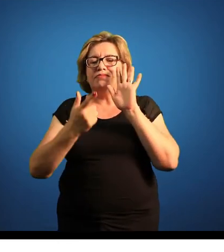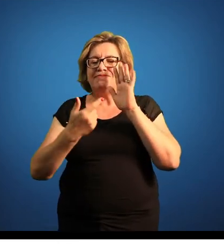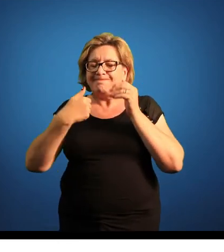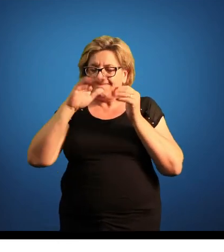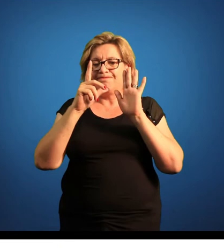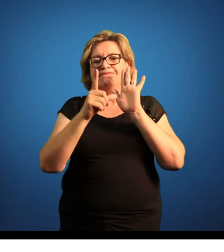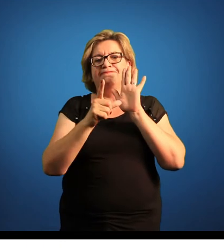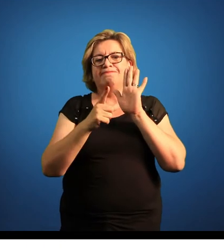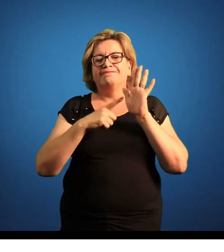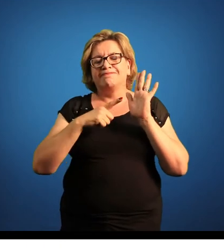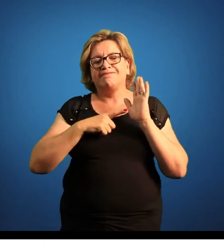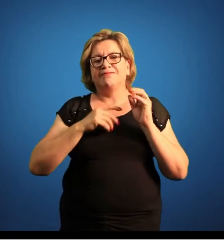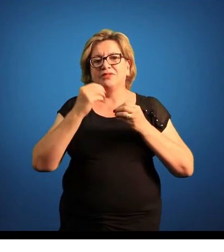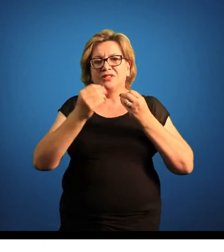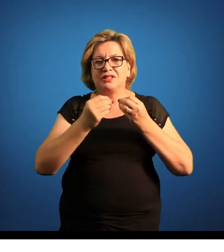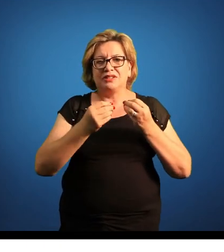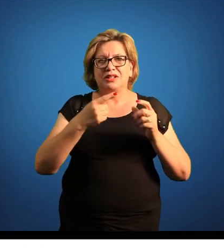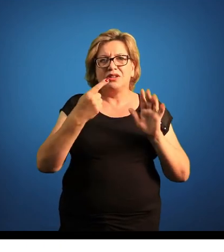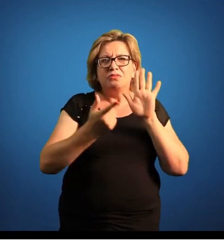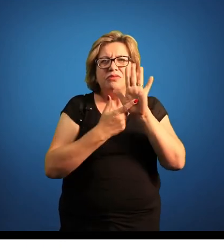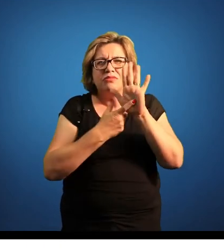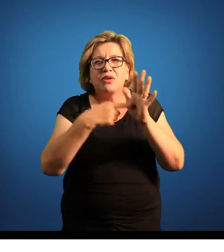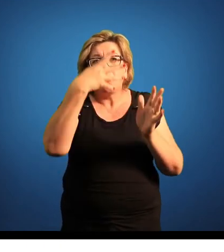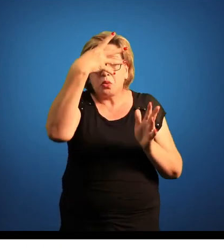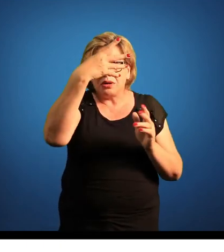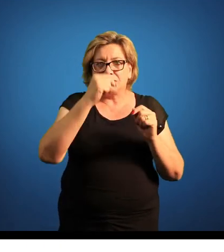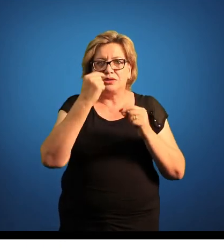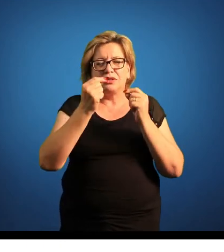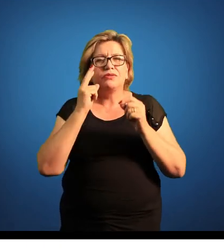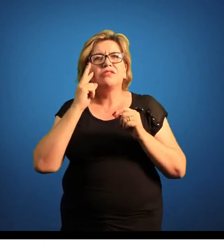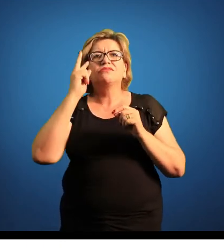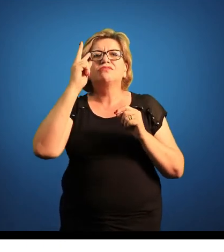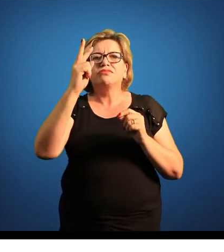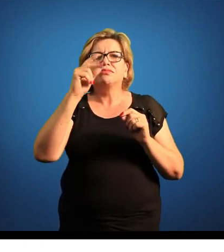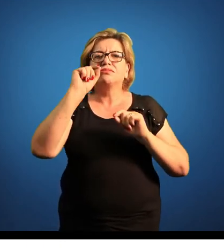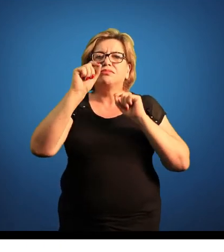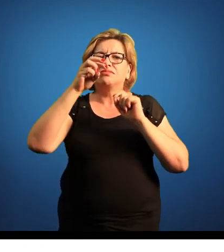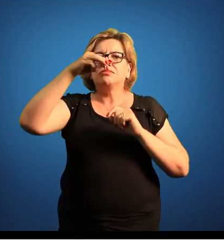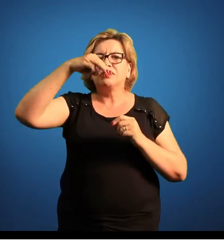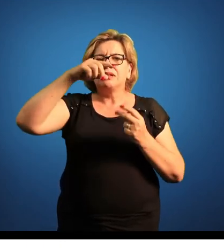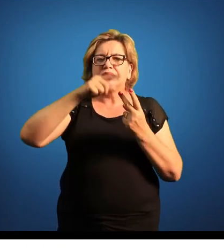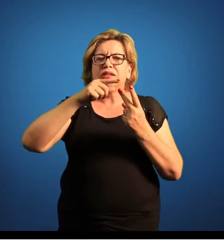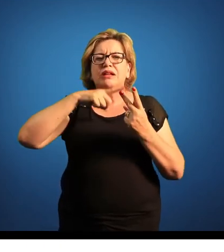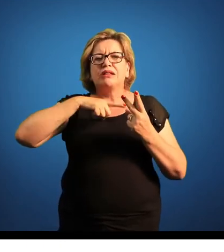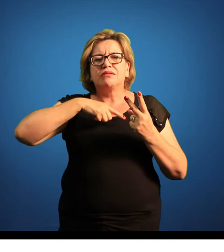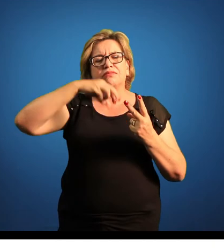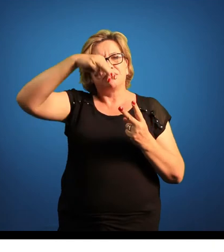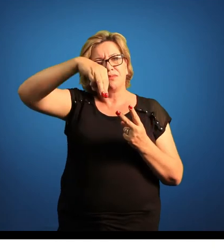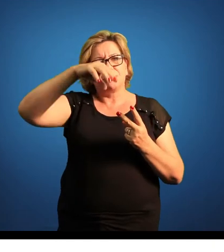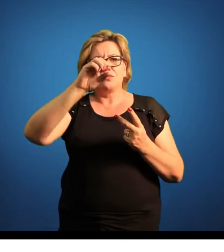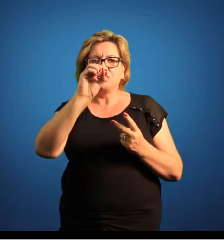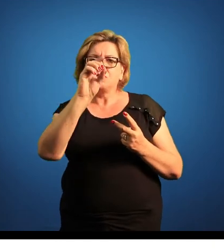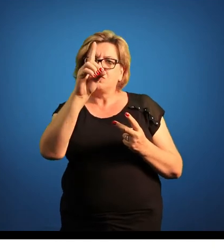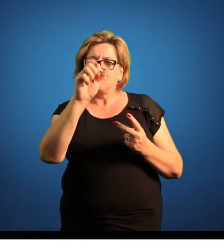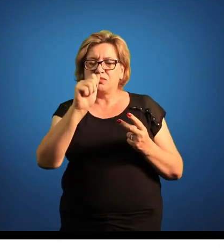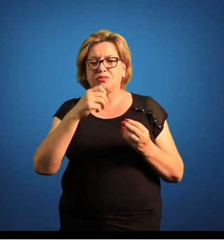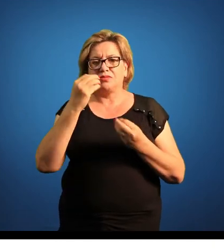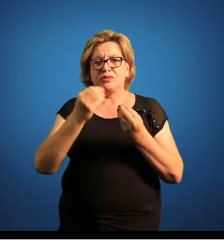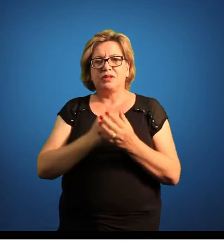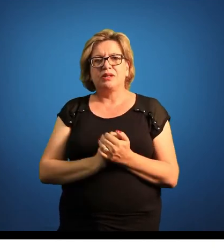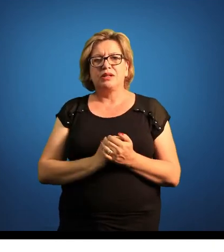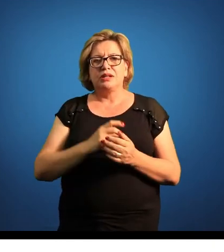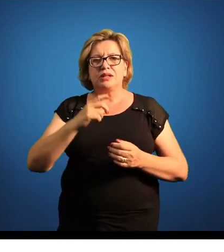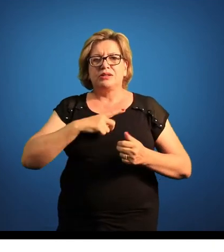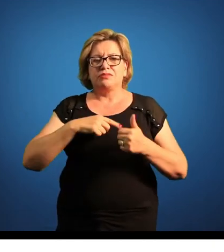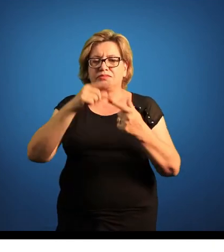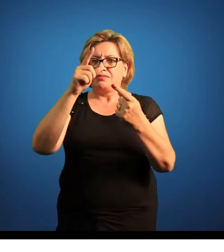conjunto. Então, aqui eu coloquei 4 situações e a gente vai definir a moda, se ela existe ou não existe, se existe mais de uma em cada uma delas.